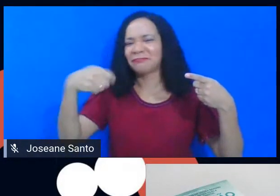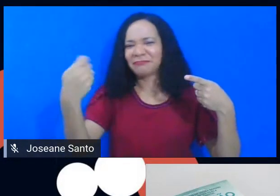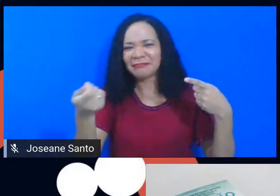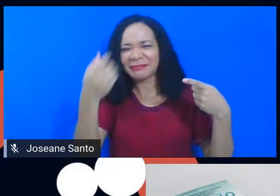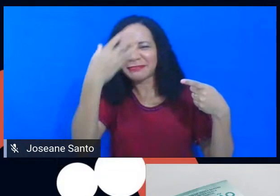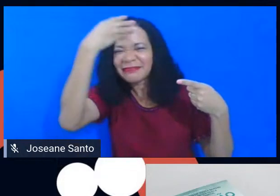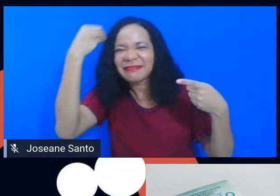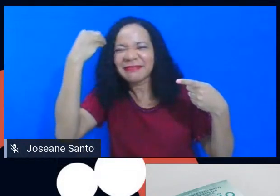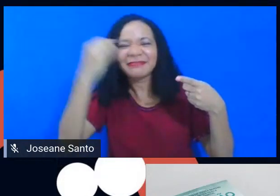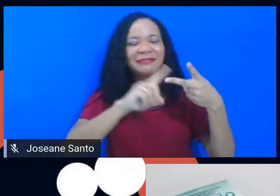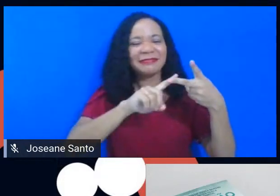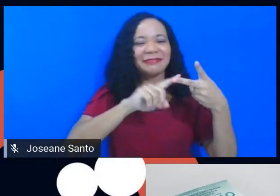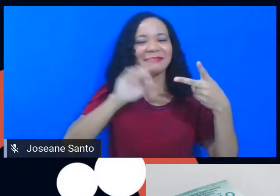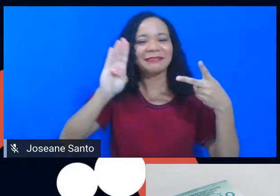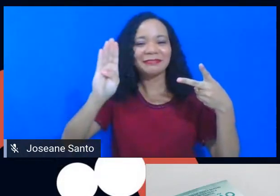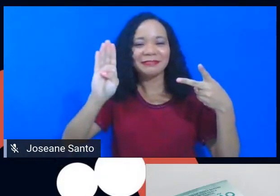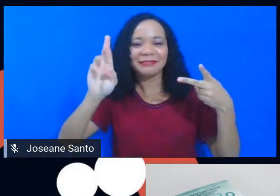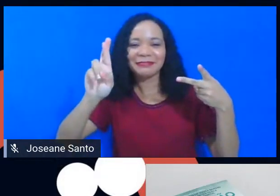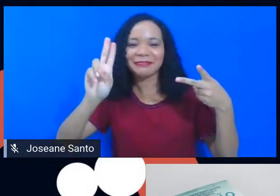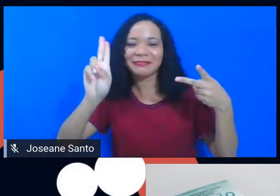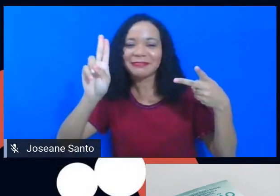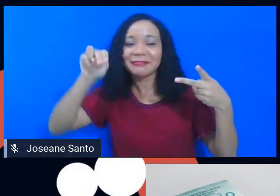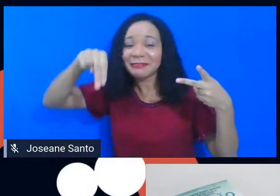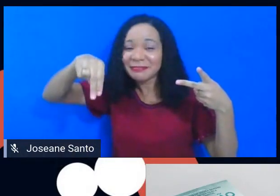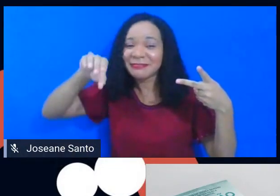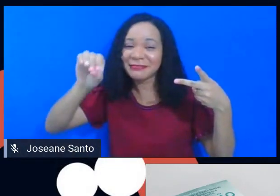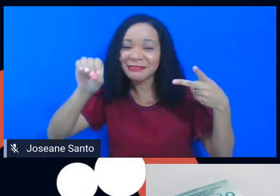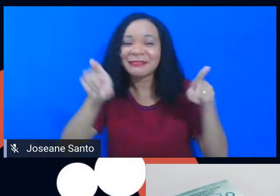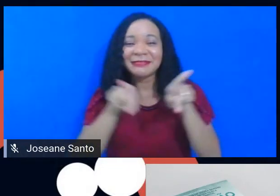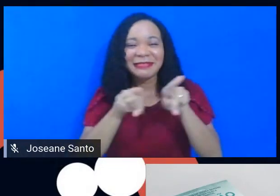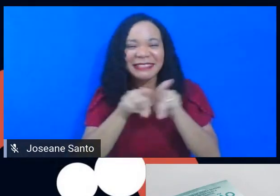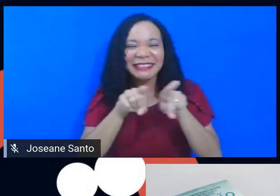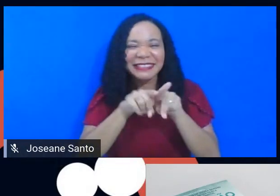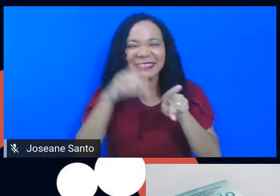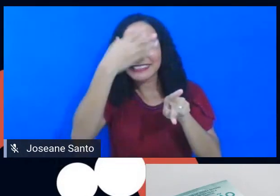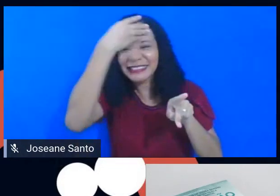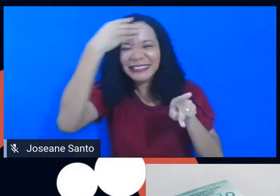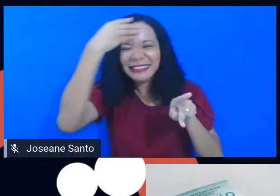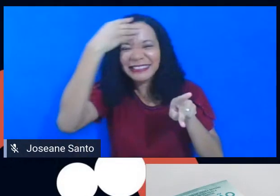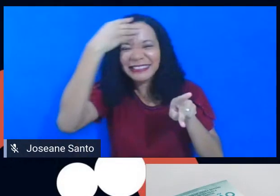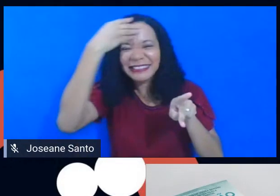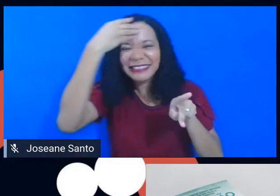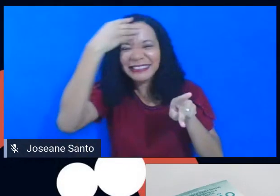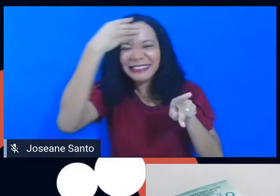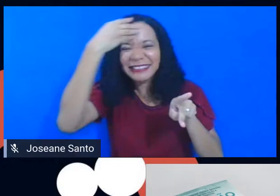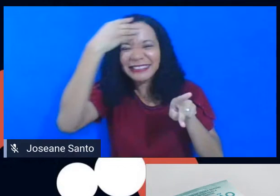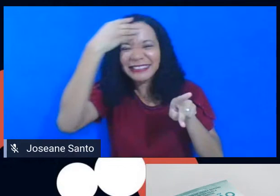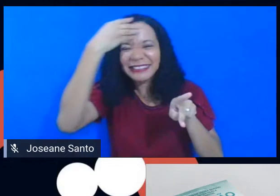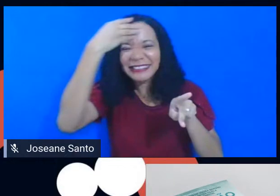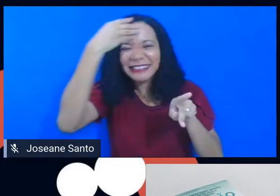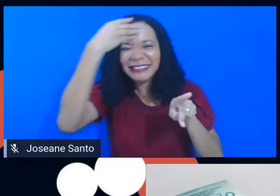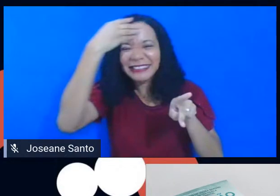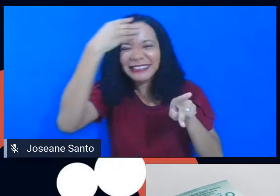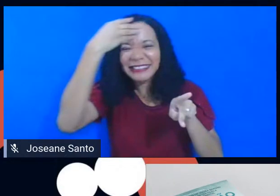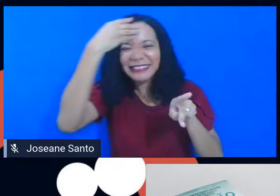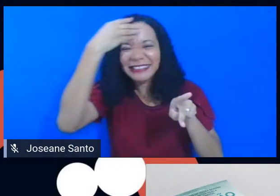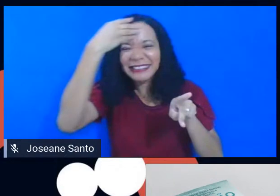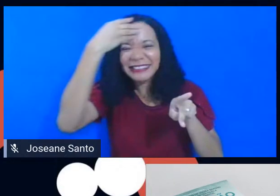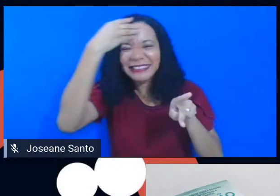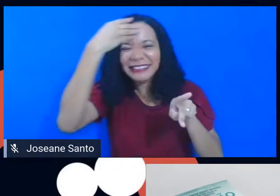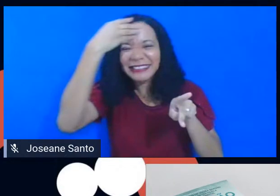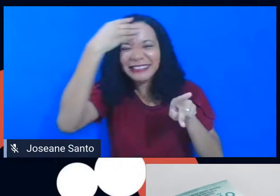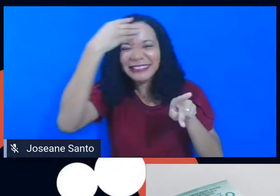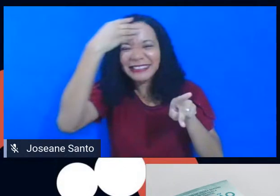o Silas, eu esqueci o sinal do Silas, perdão, o Bruno, porque eu também esqueci o sinal,